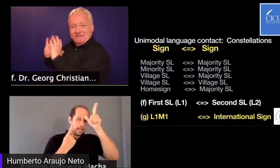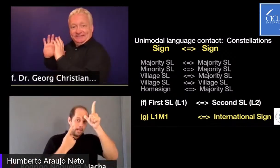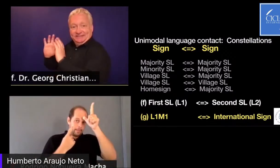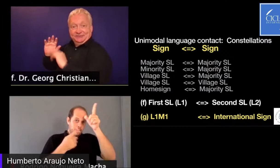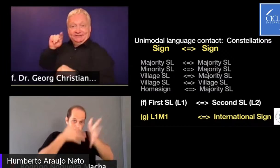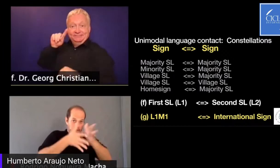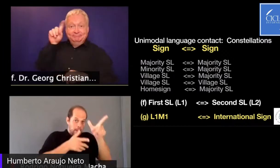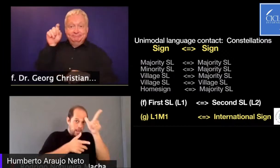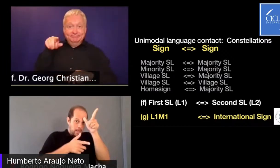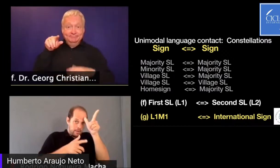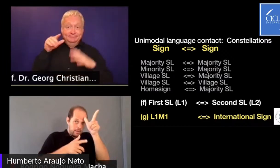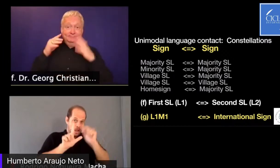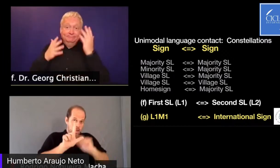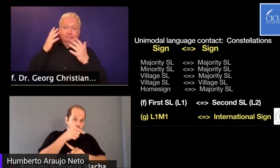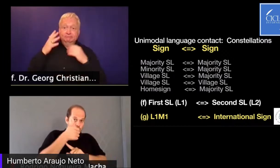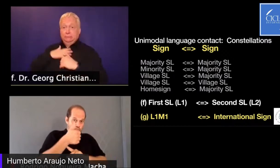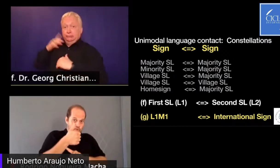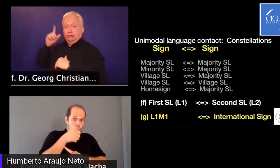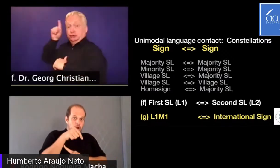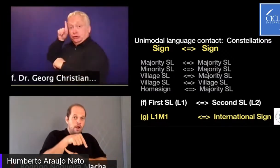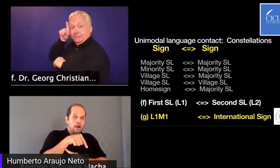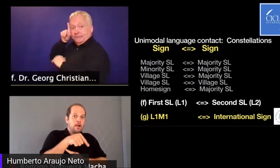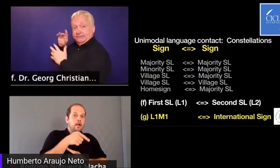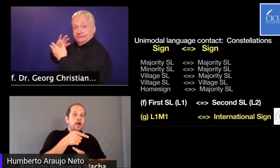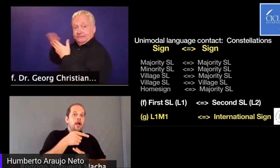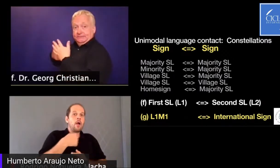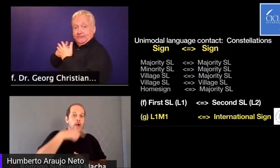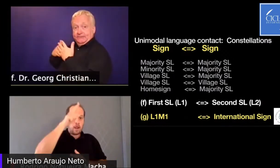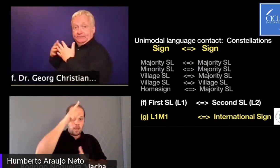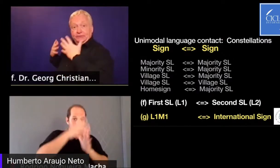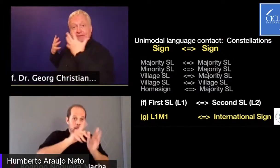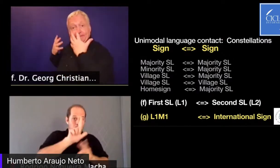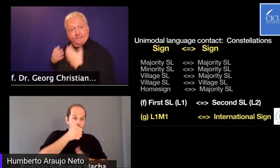Mas a minha língua de sinais materna é a língua de sinais alemã.